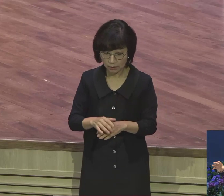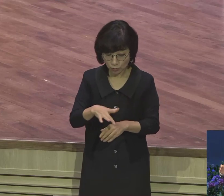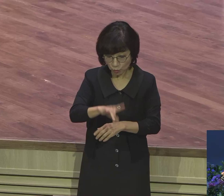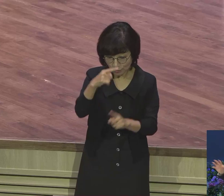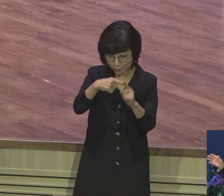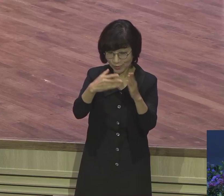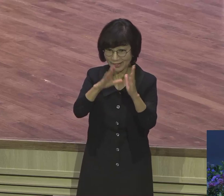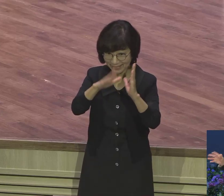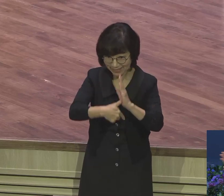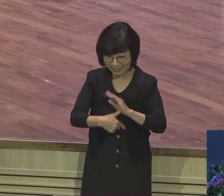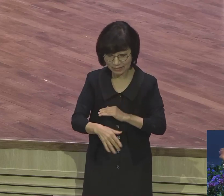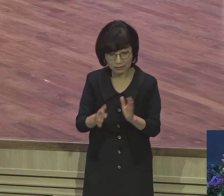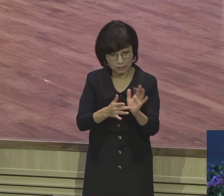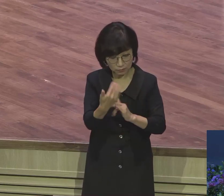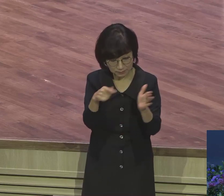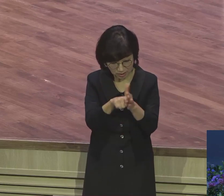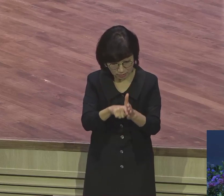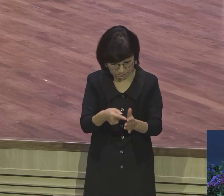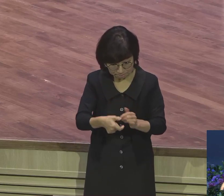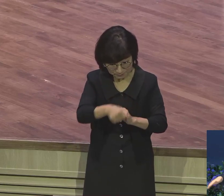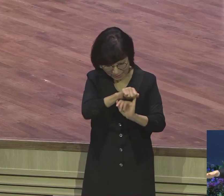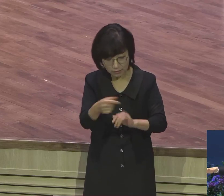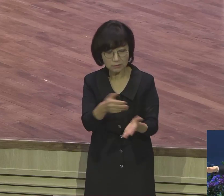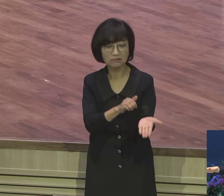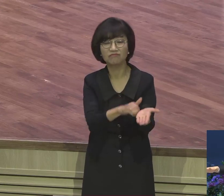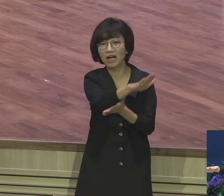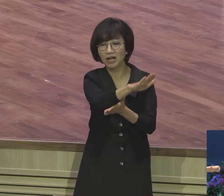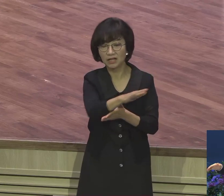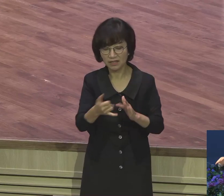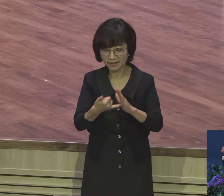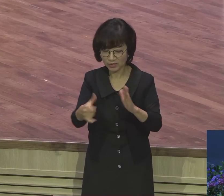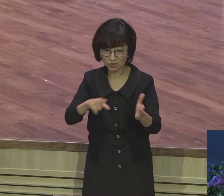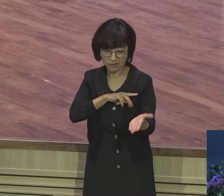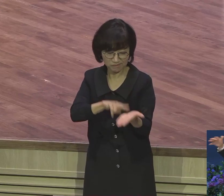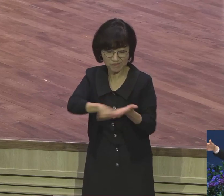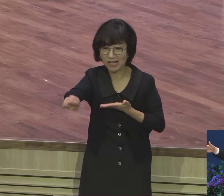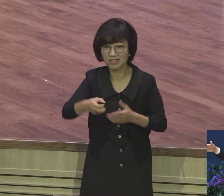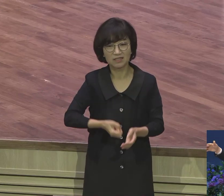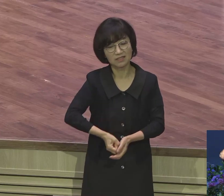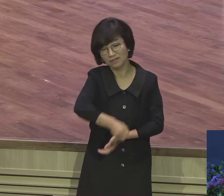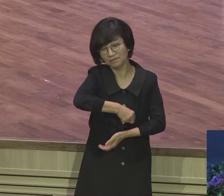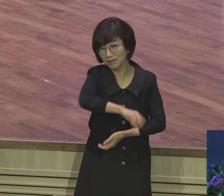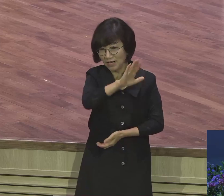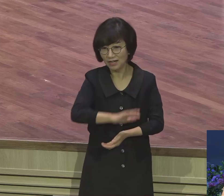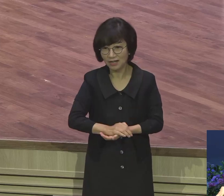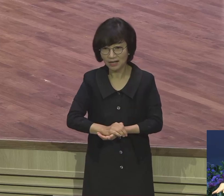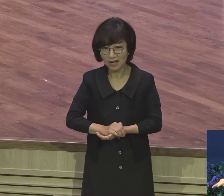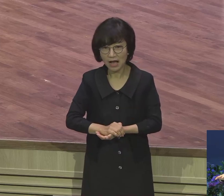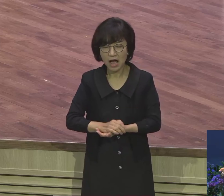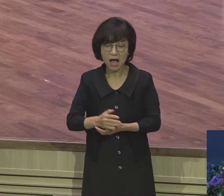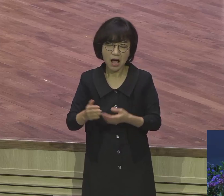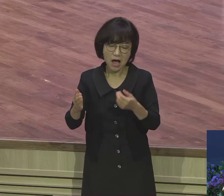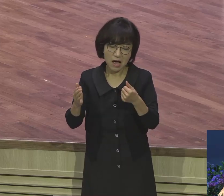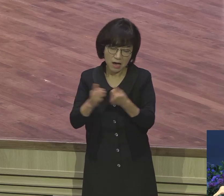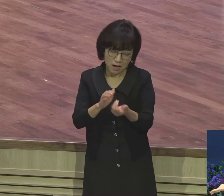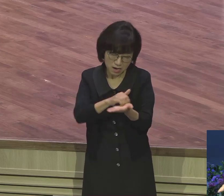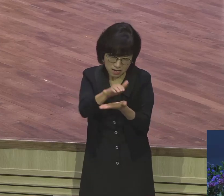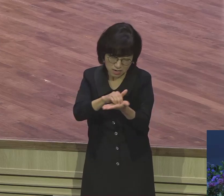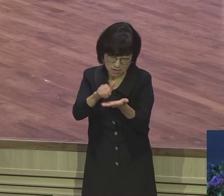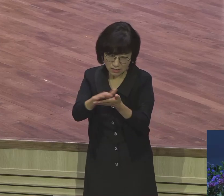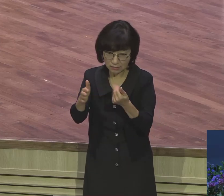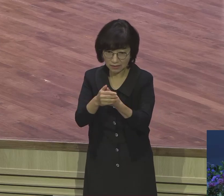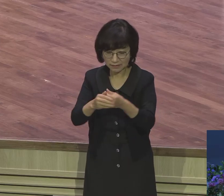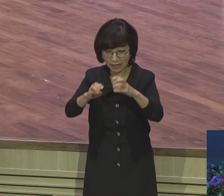완전히 매장돼 전혀 살 수가 없어 그래도 지하 동굴에 살았어 공동묘지가 위에 있고 지하 땅 파가지고 지하